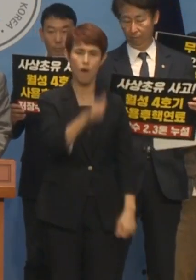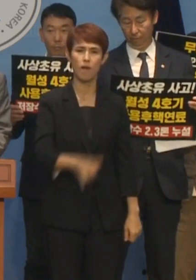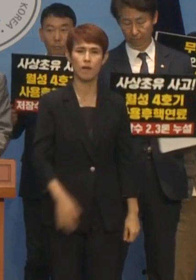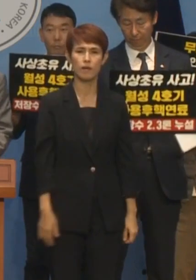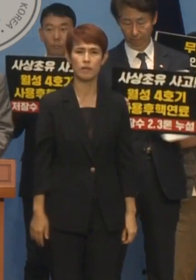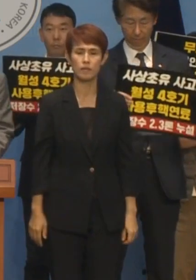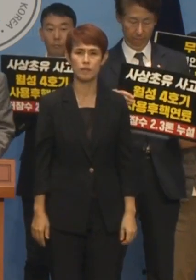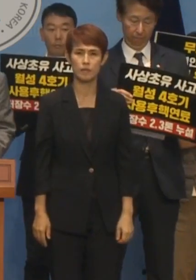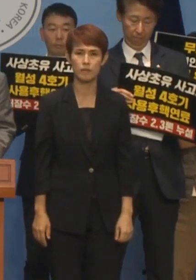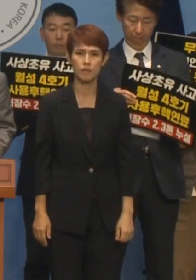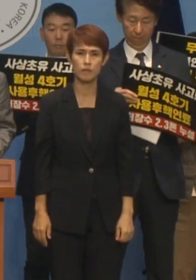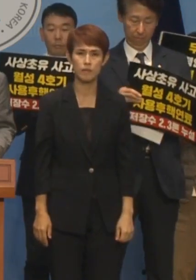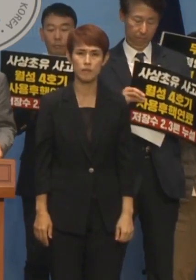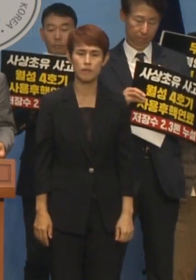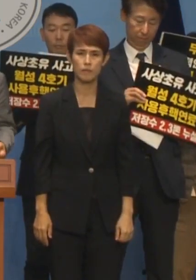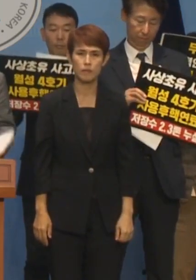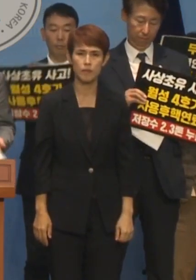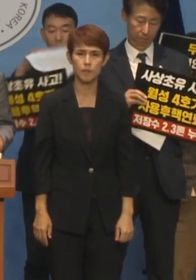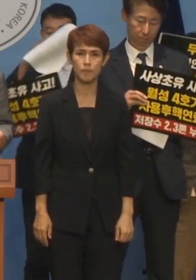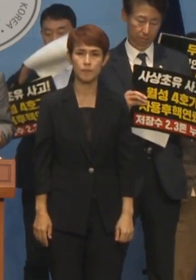문책할 것을 요청합니다.